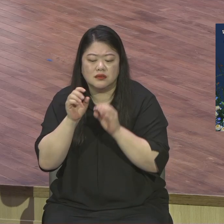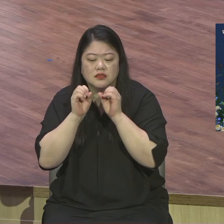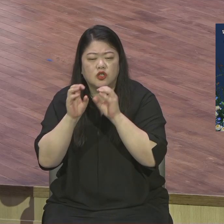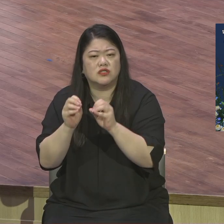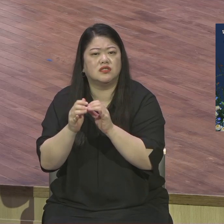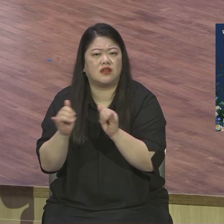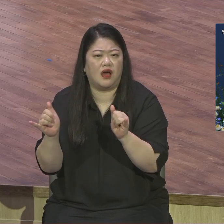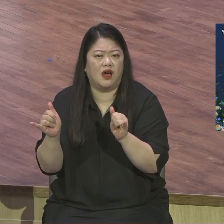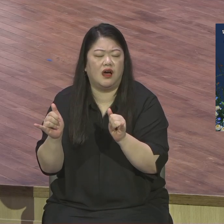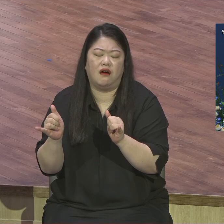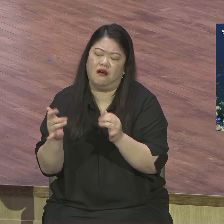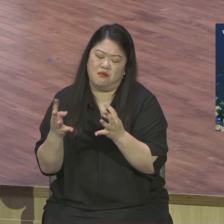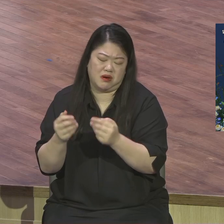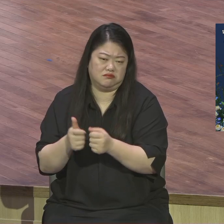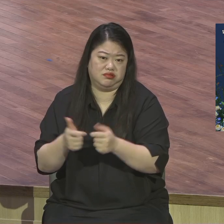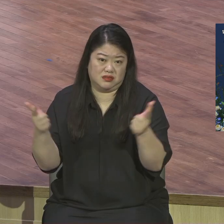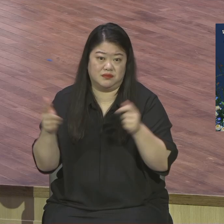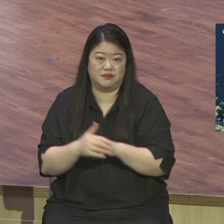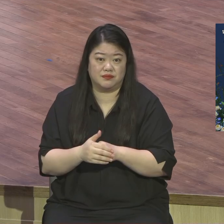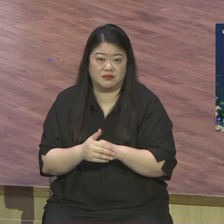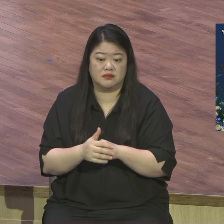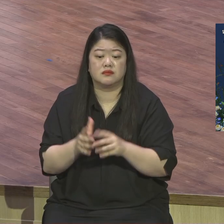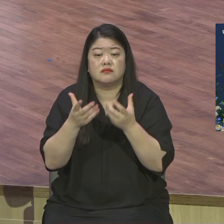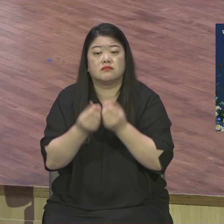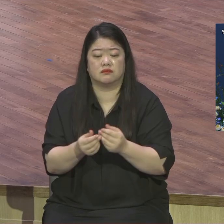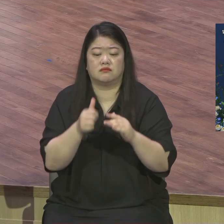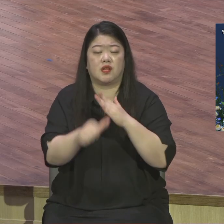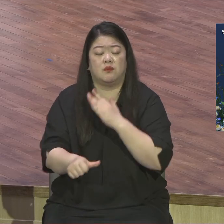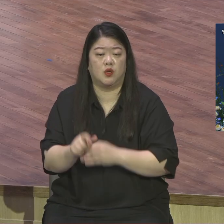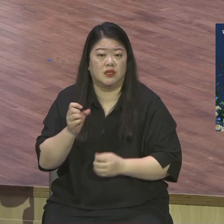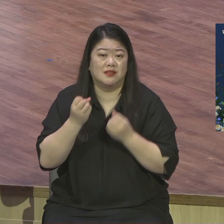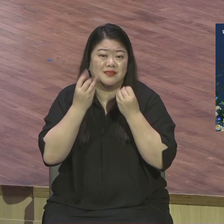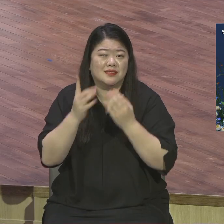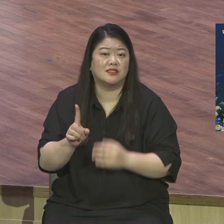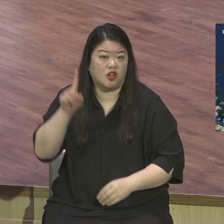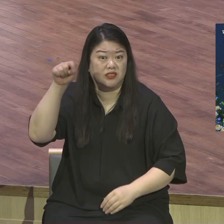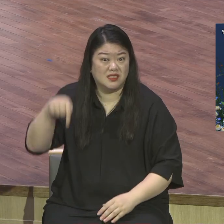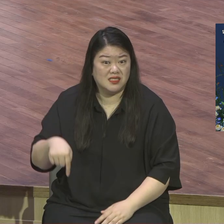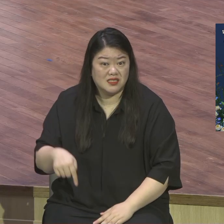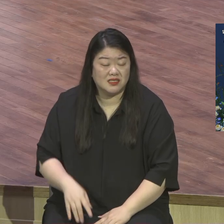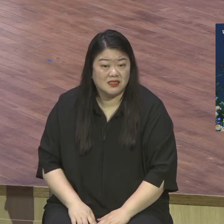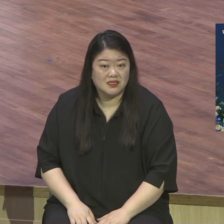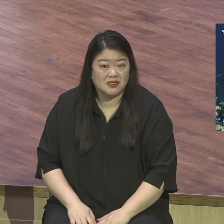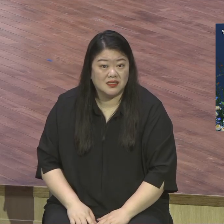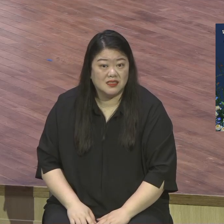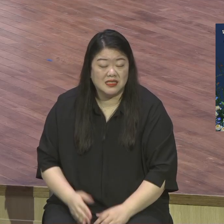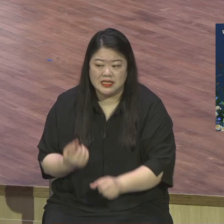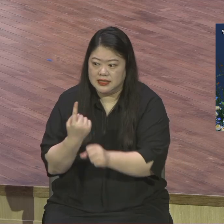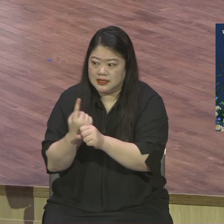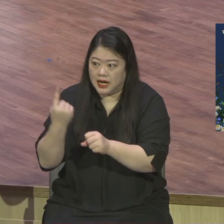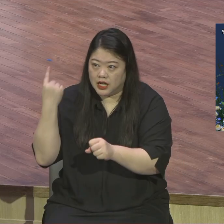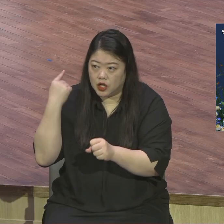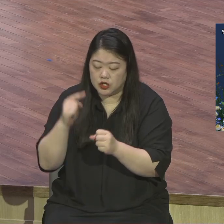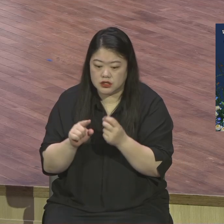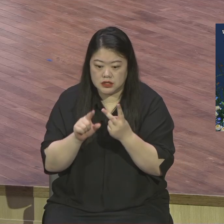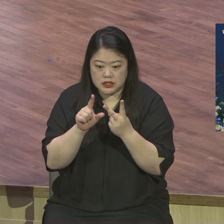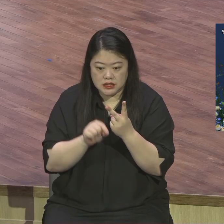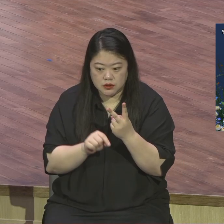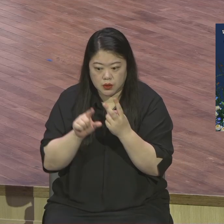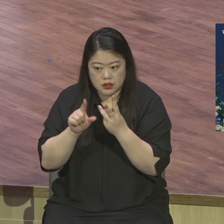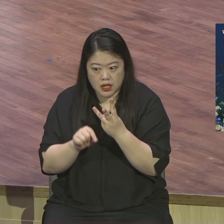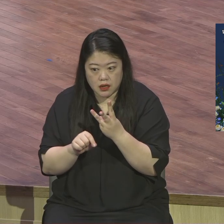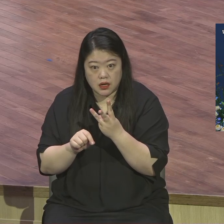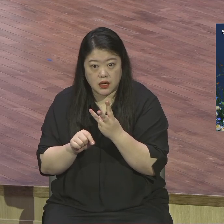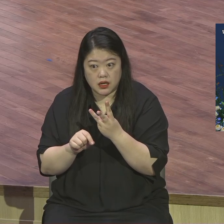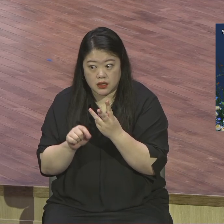코로나19로 인해 가지고 신천지의 실체가 드러났지만 한동안 잠잠했던 신천지가 다시